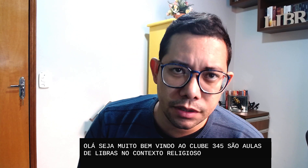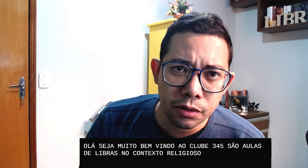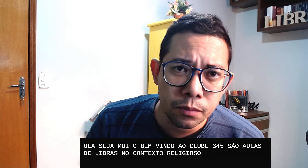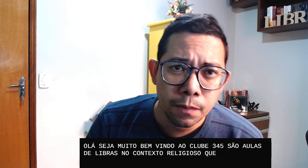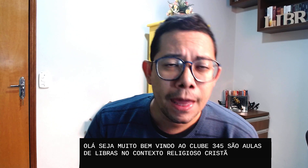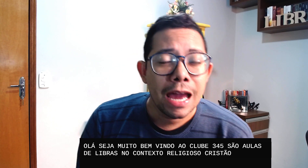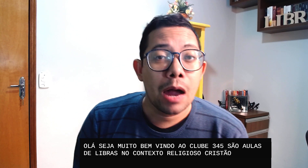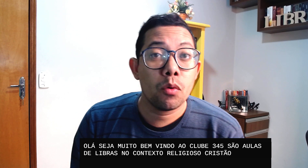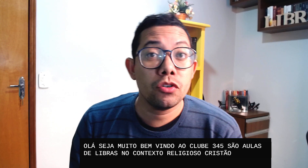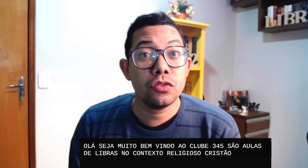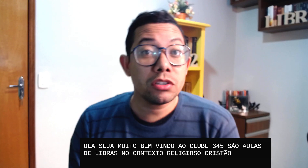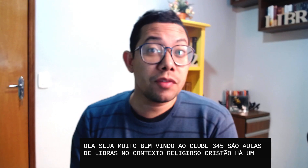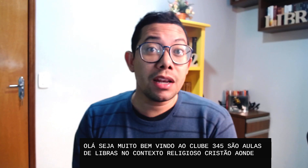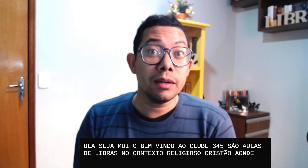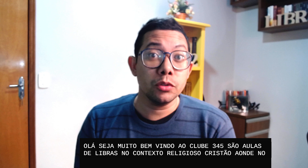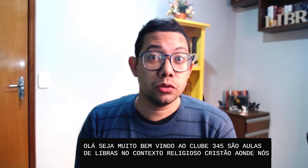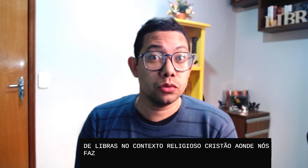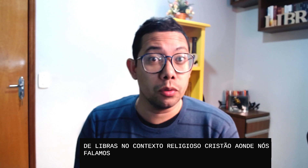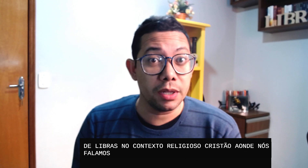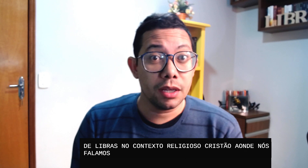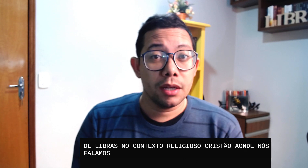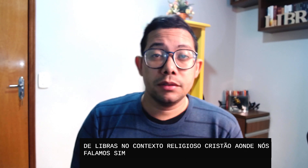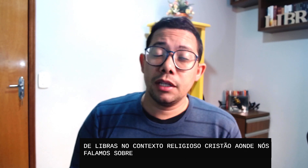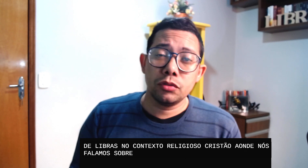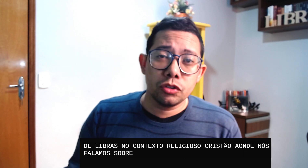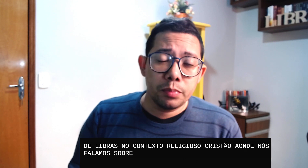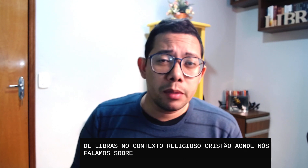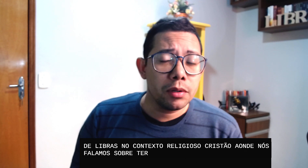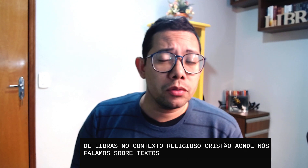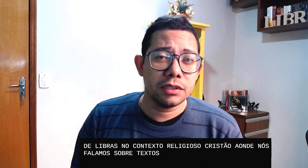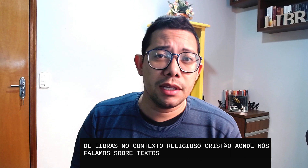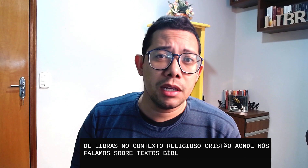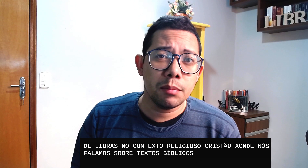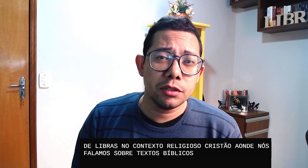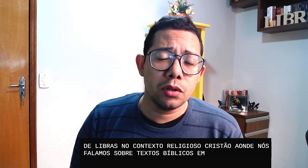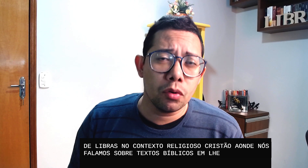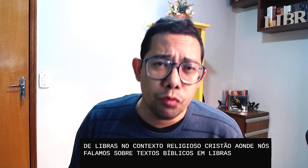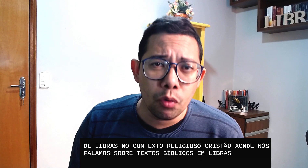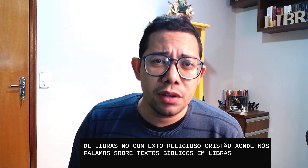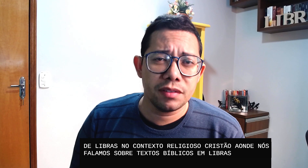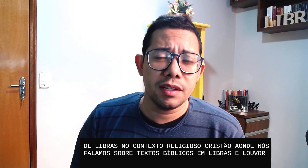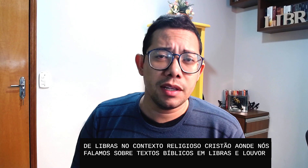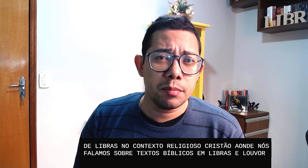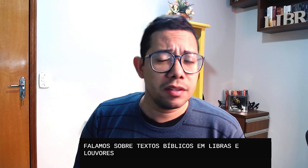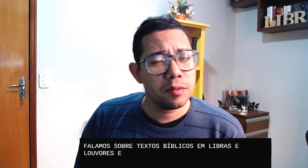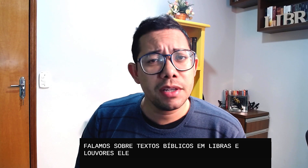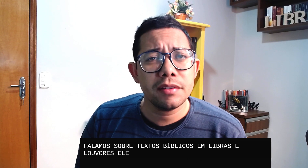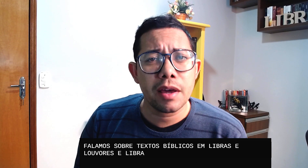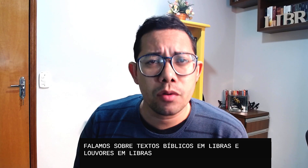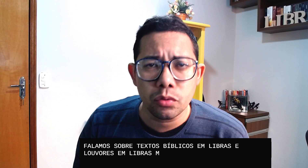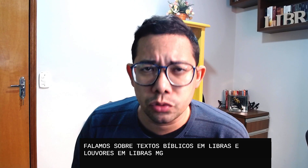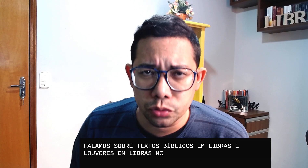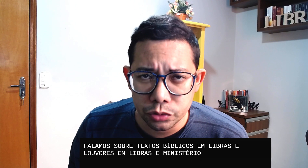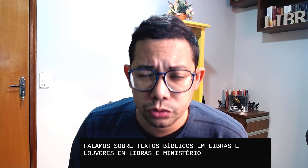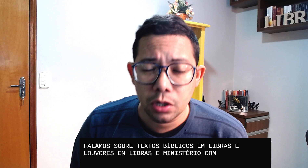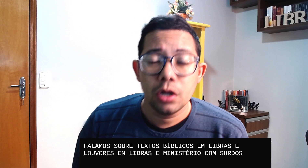cristão, aonde nós falamos sobre textos bíblicos em Libras, louvores em Libras e ministério com surdos.